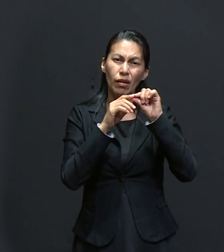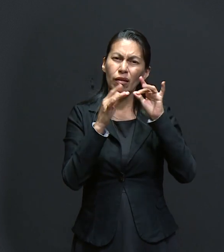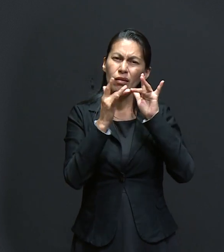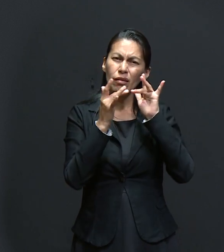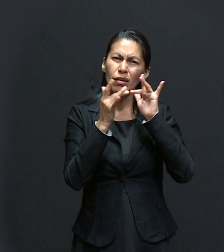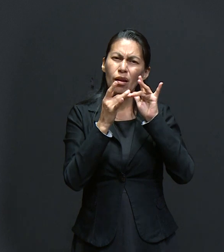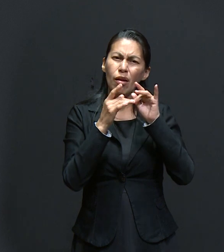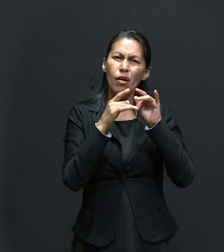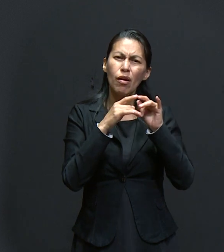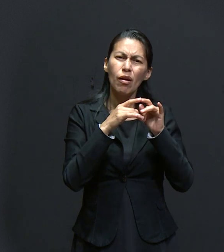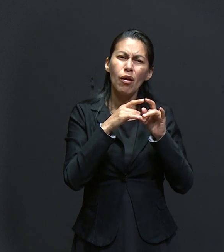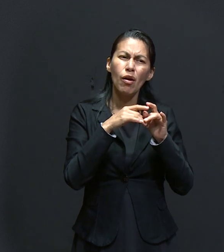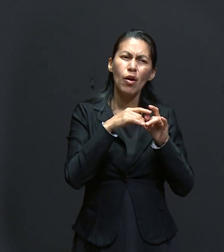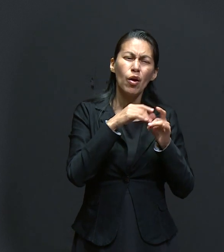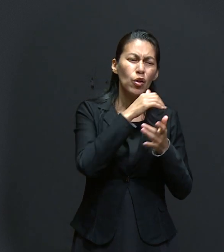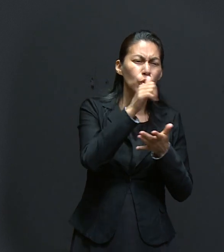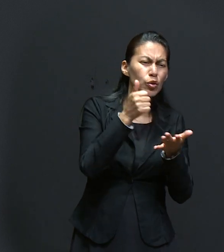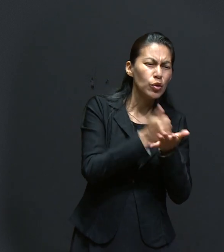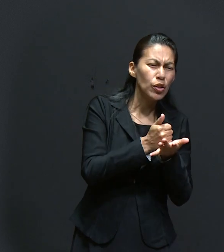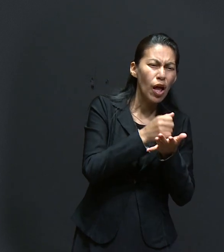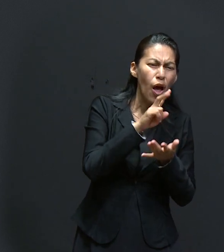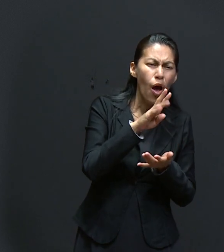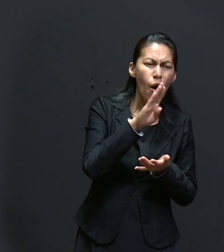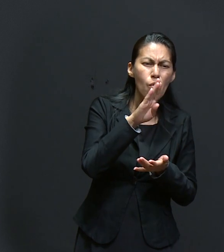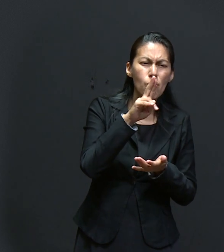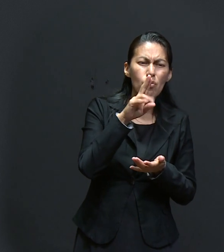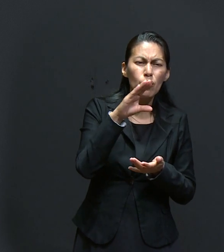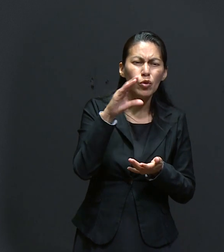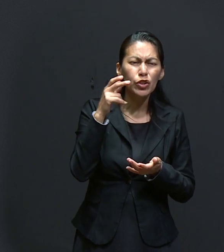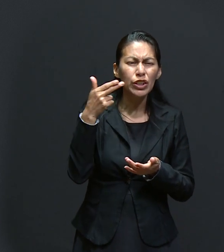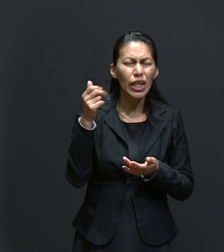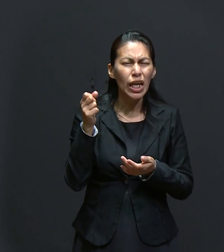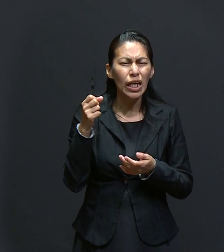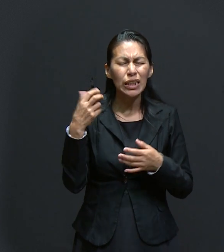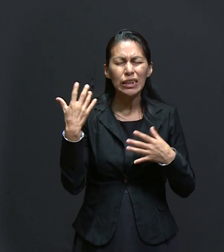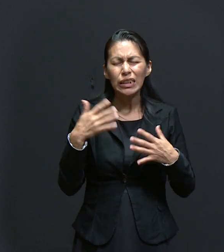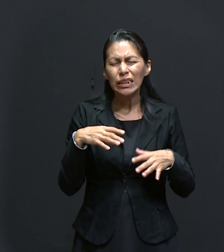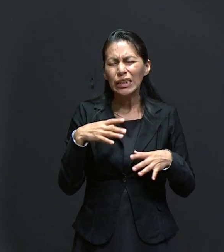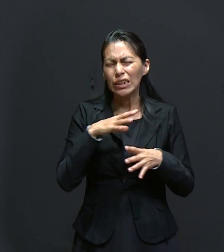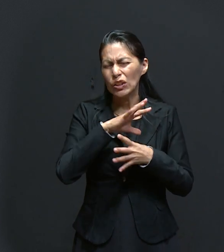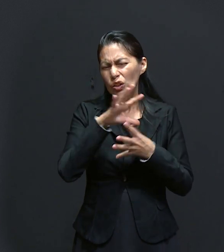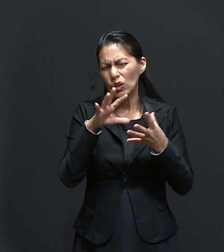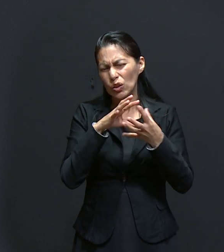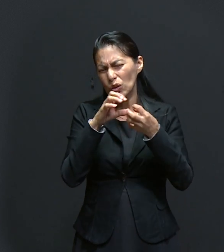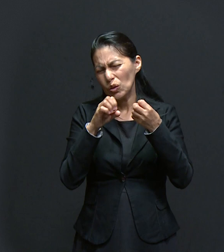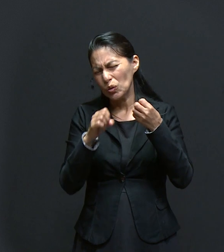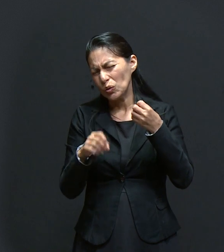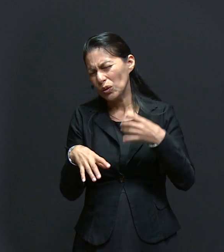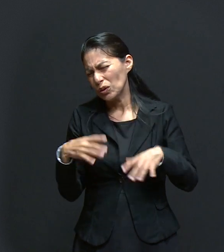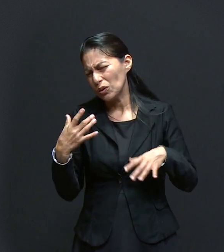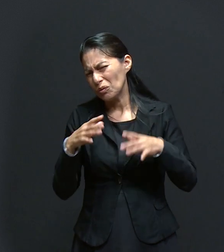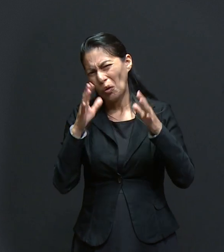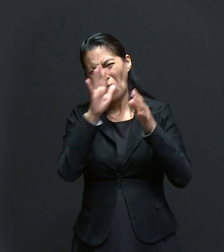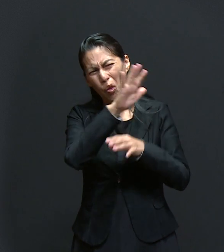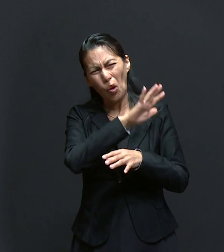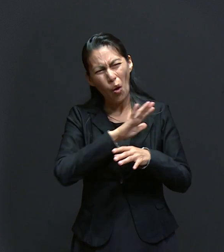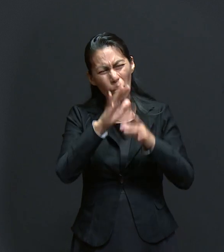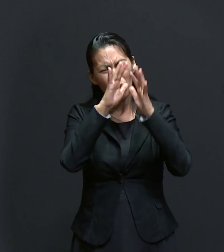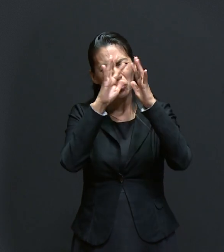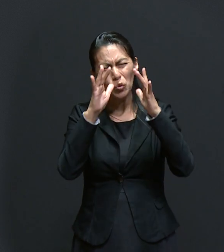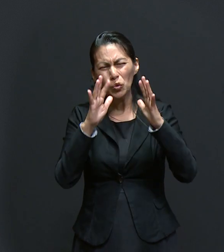ciudad boucher pueden ver como esta ciudad después de la guerra hay muchas imágenes no tan agradables